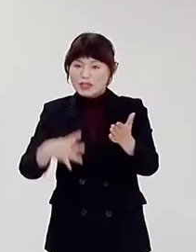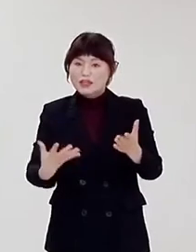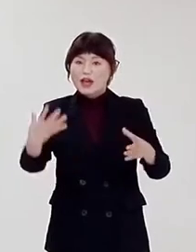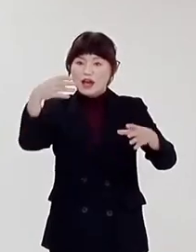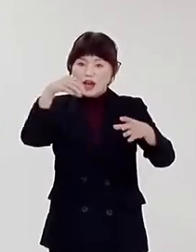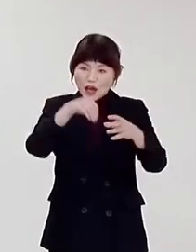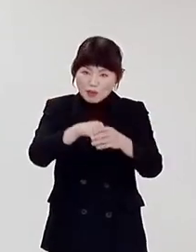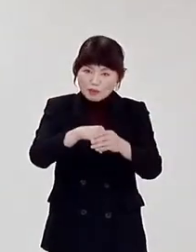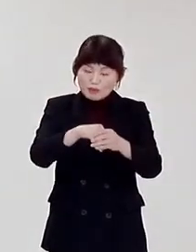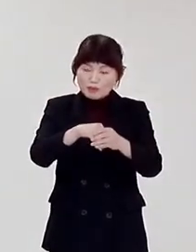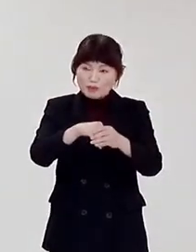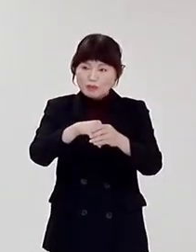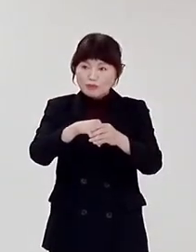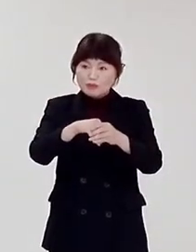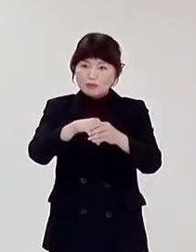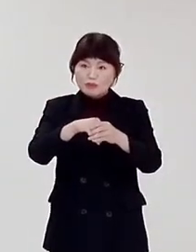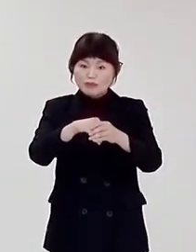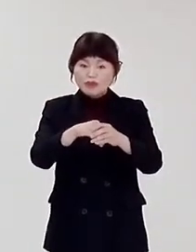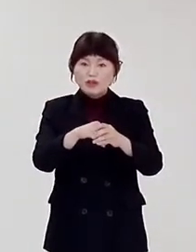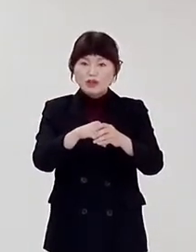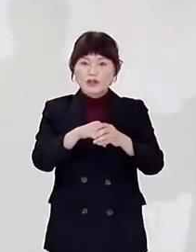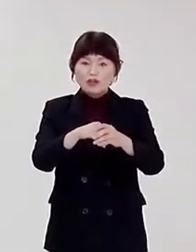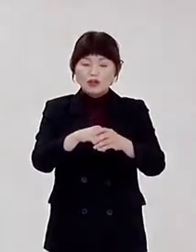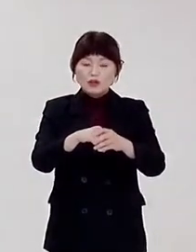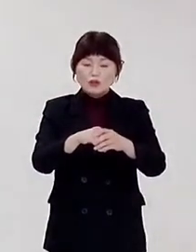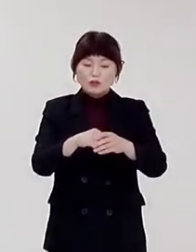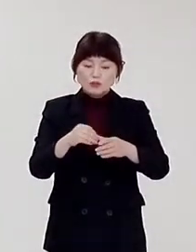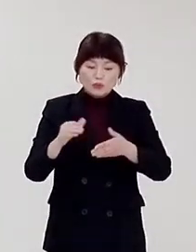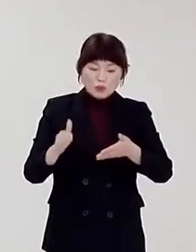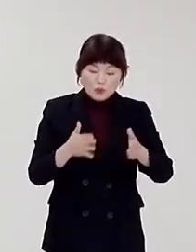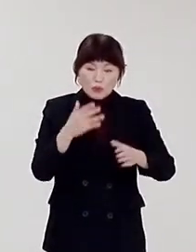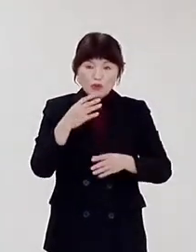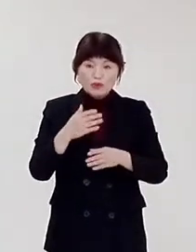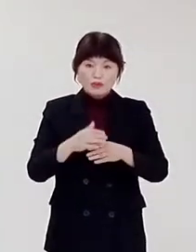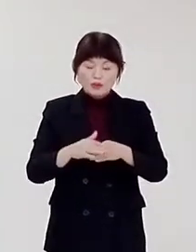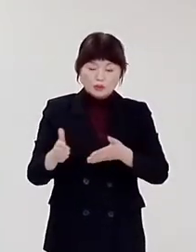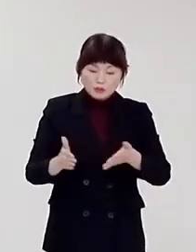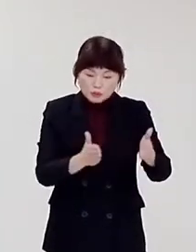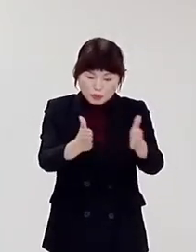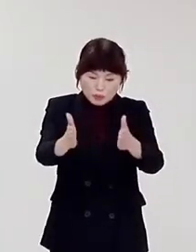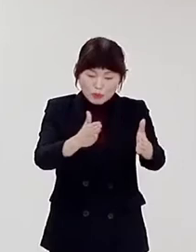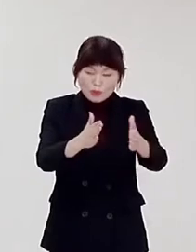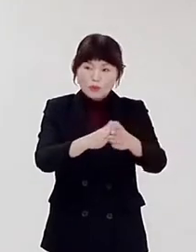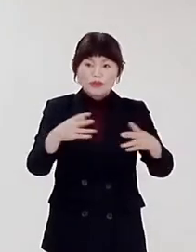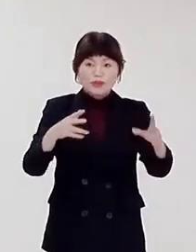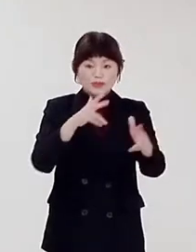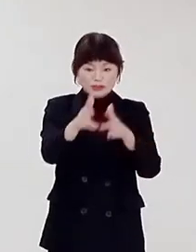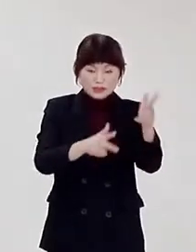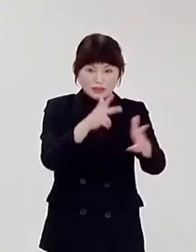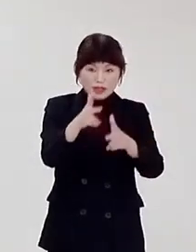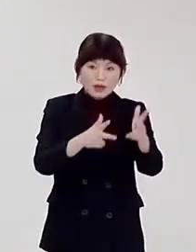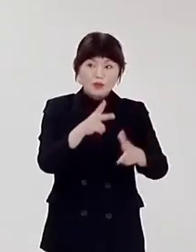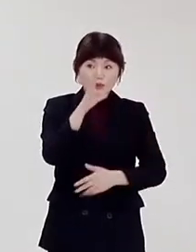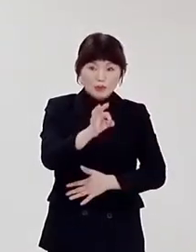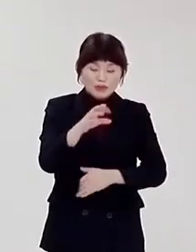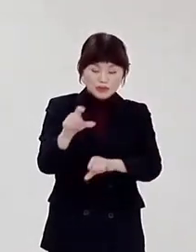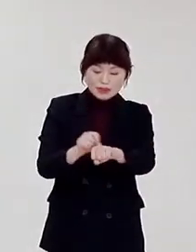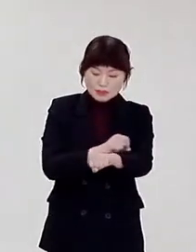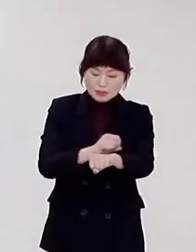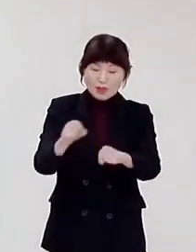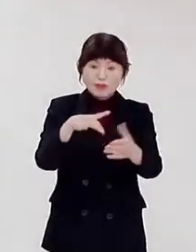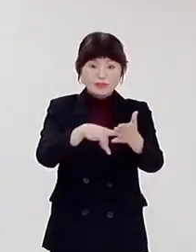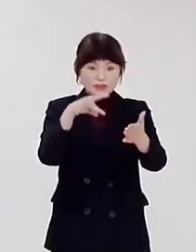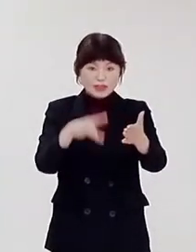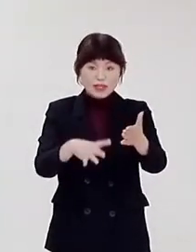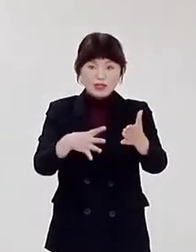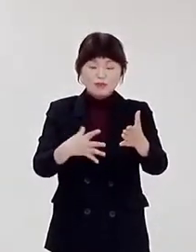295억 원에 그쳤지만, 국도비 보조 사업과 일반 조정 교부금, 특별 교부세가 무려